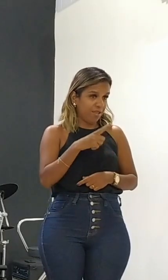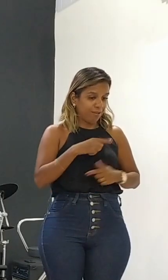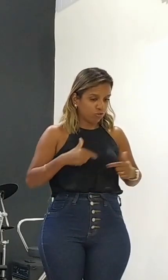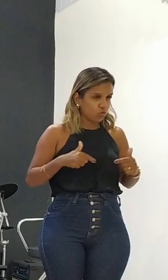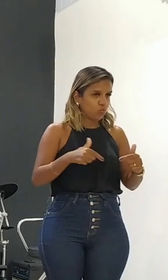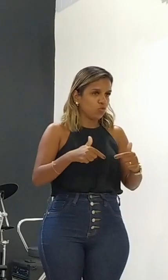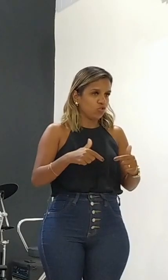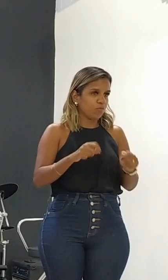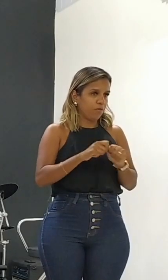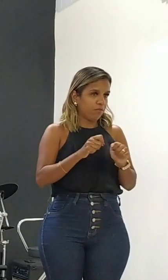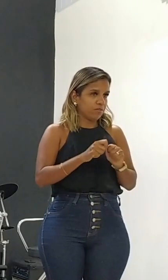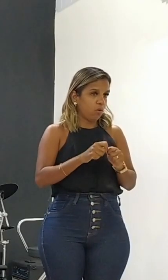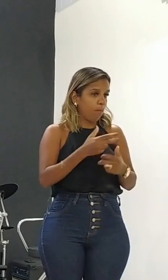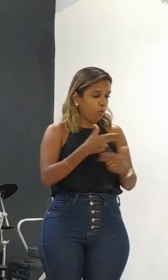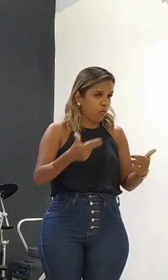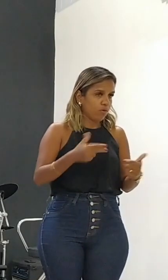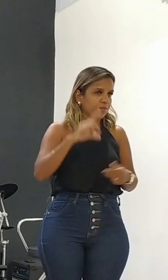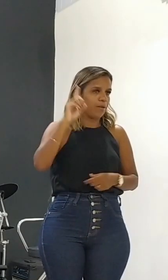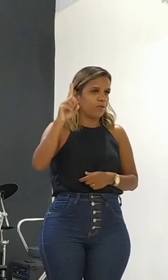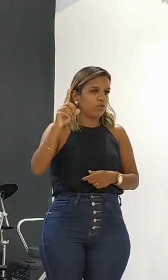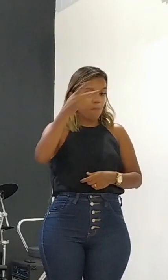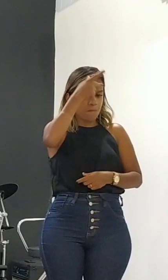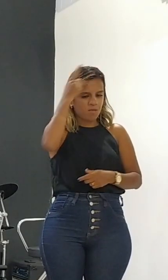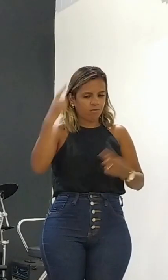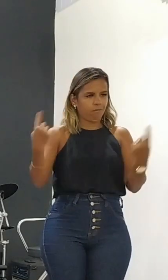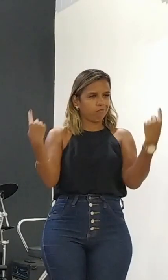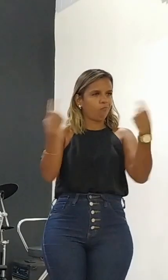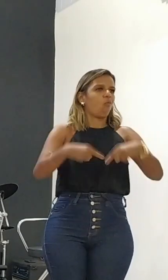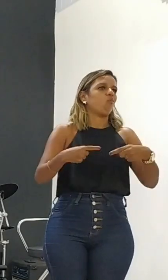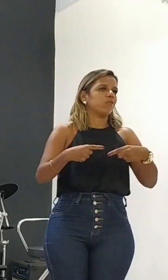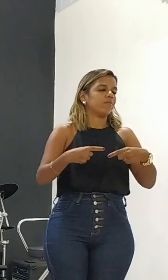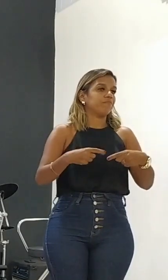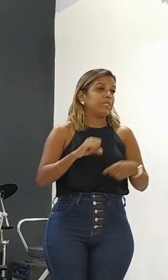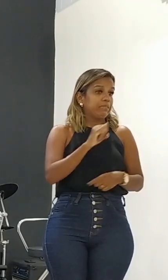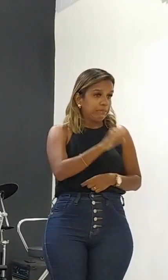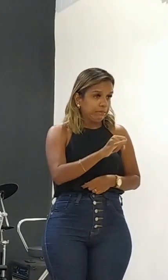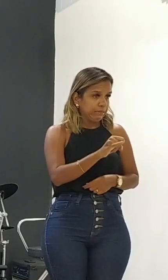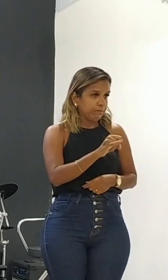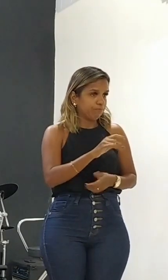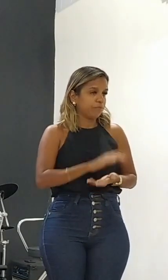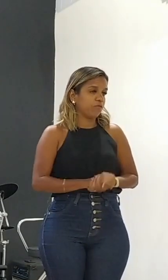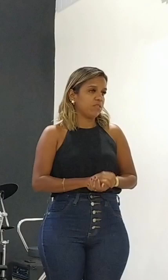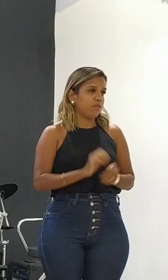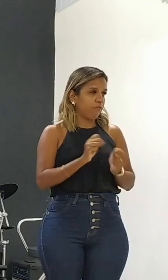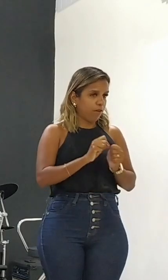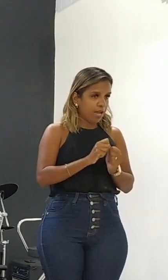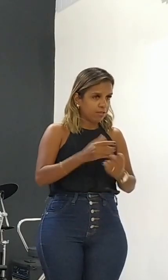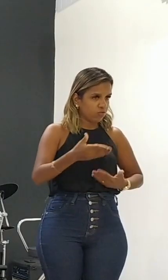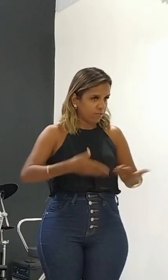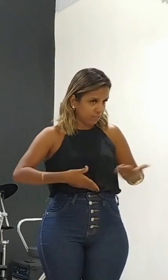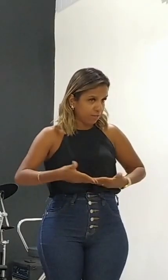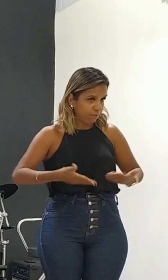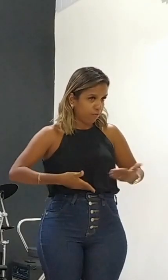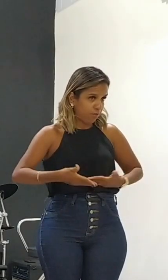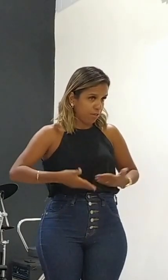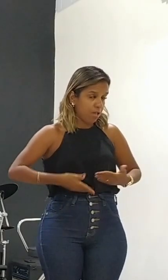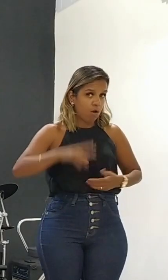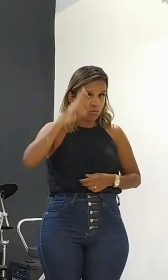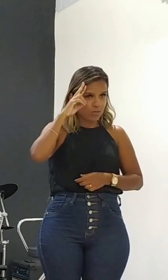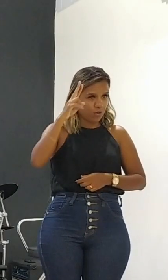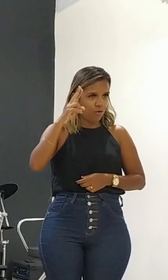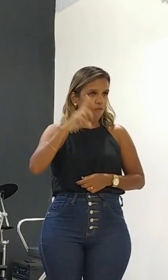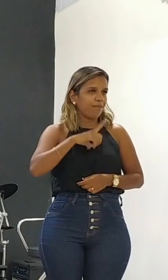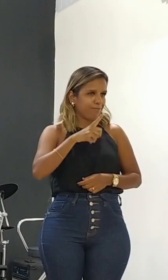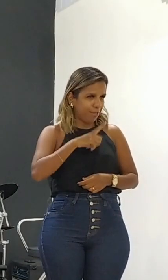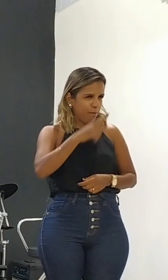ter oposição. Sempre vai ter. Se você se levanta do seu banco para fazer algo para o Senhor, a oposição vai vir. Vai ter